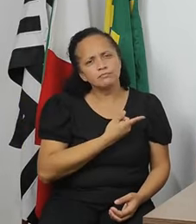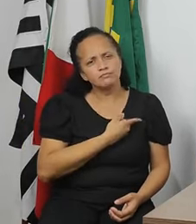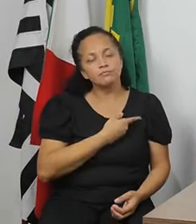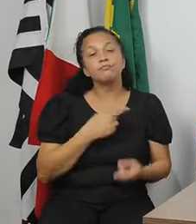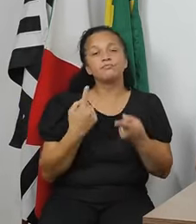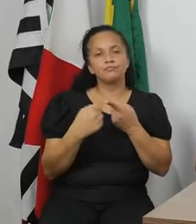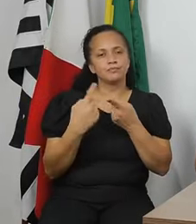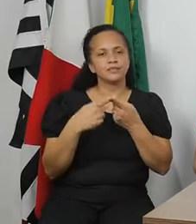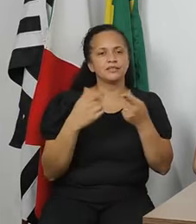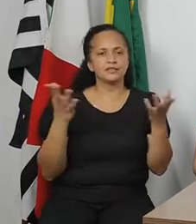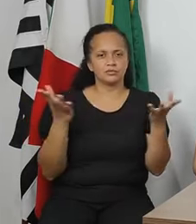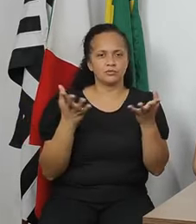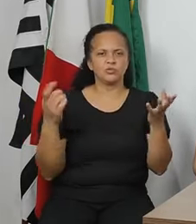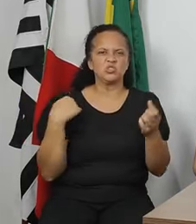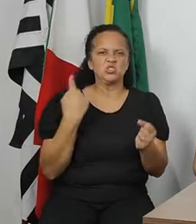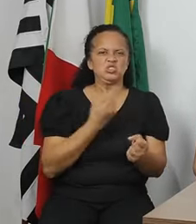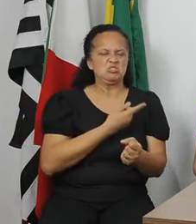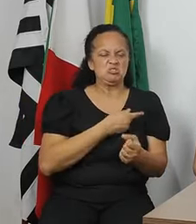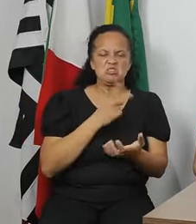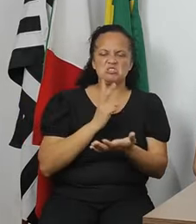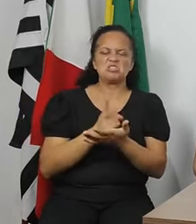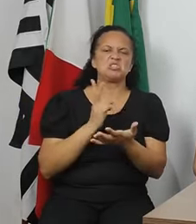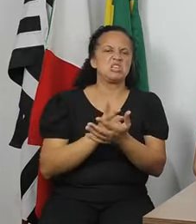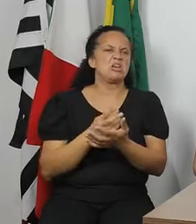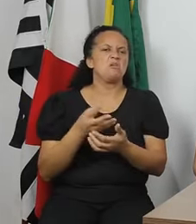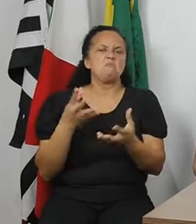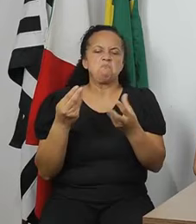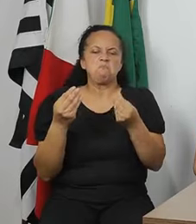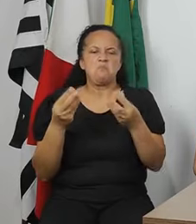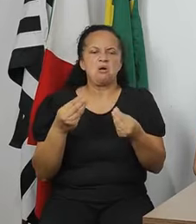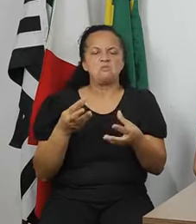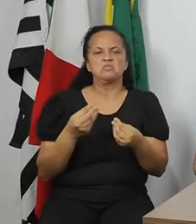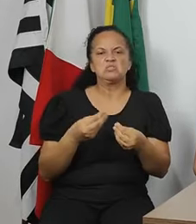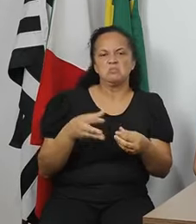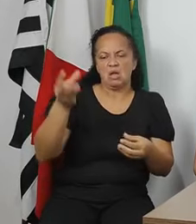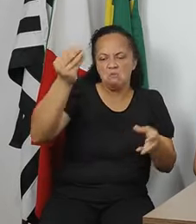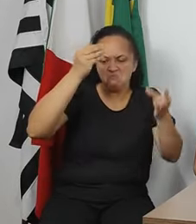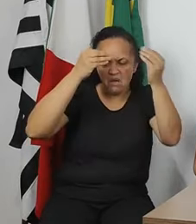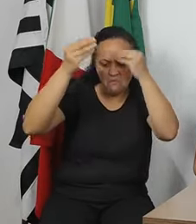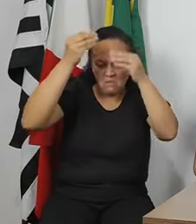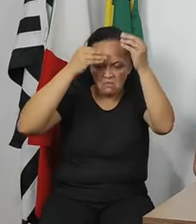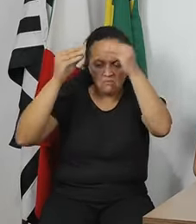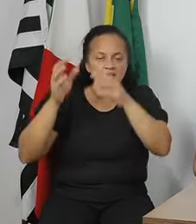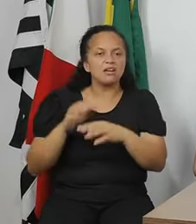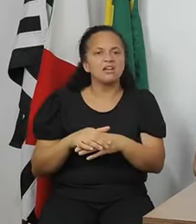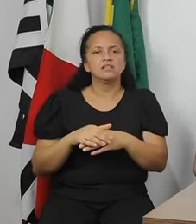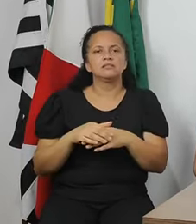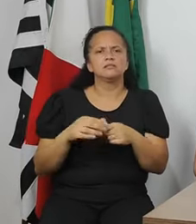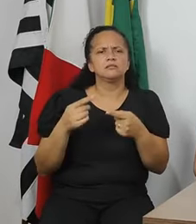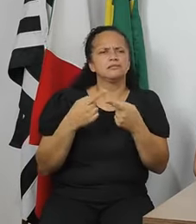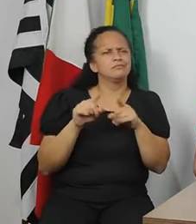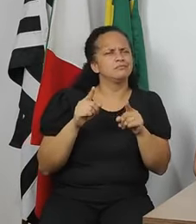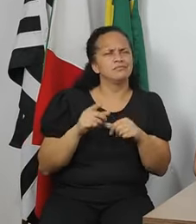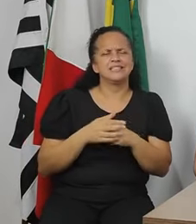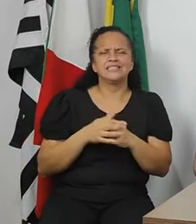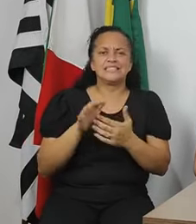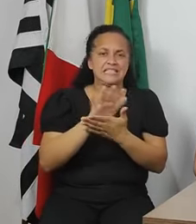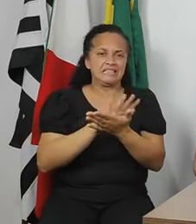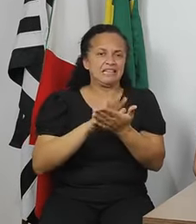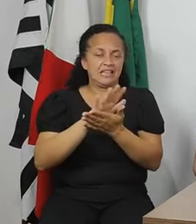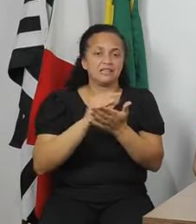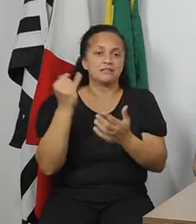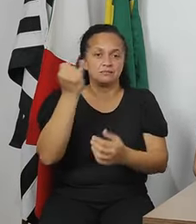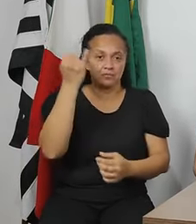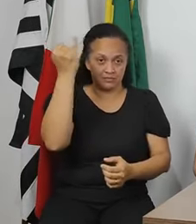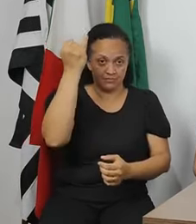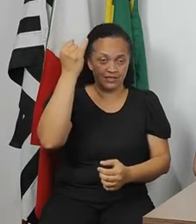a todo momento nos entupindo de coisas que só estão poluindo o templo. Então o jejum é uma forma de que nós venhamos a limpar